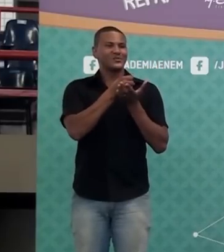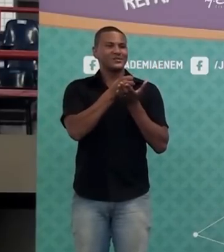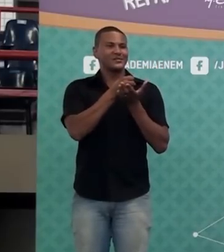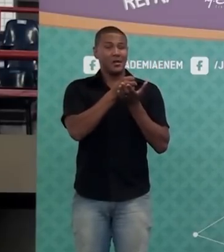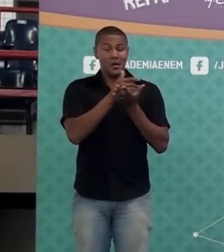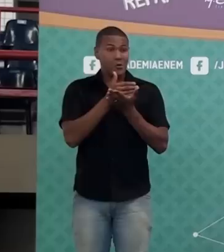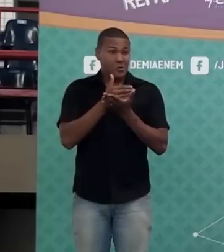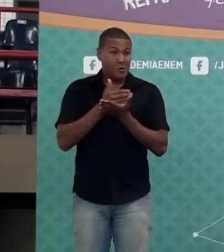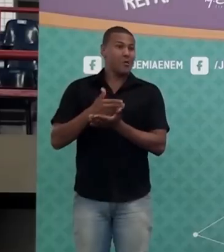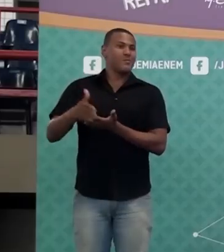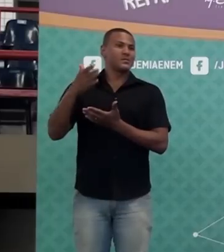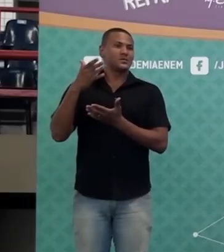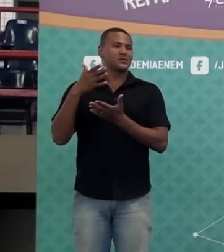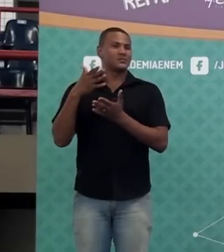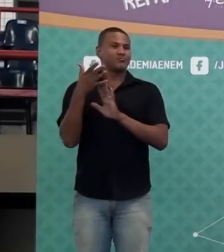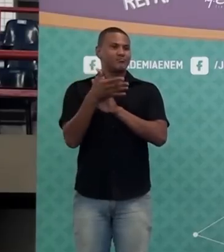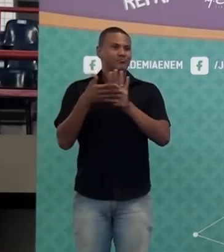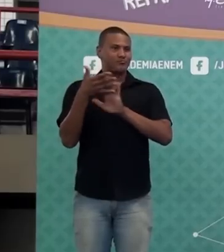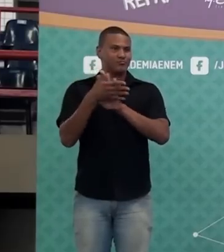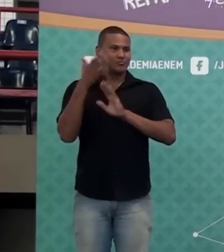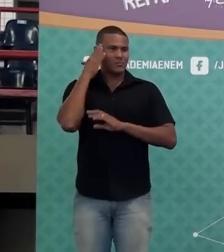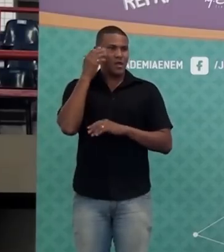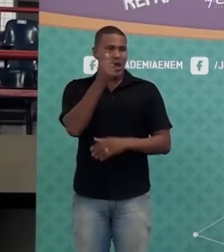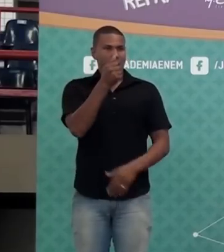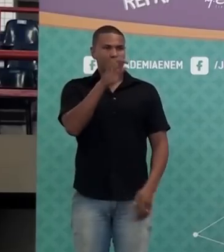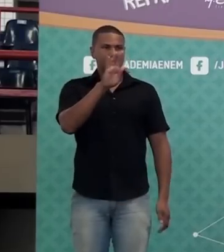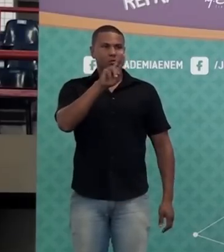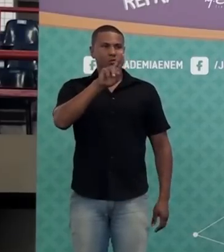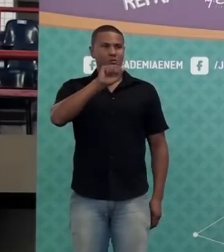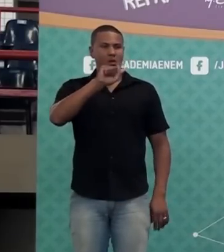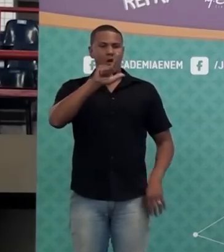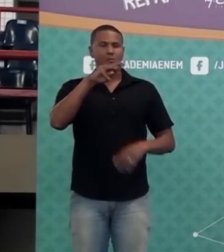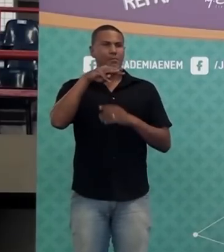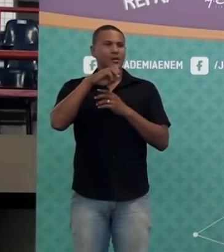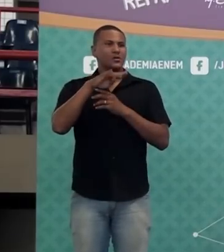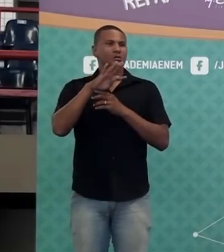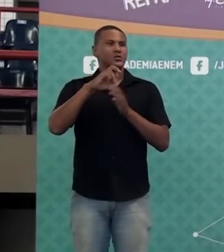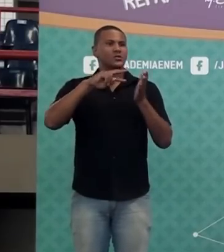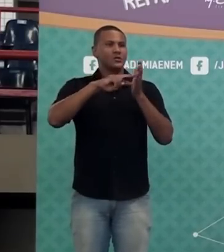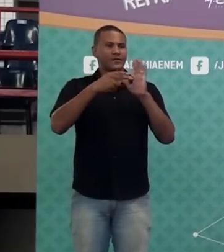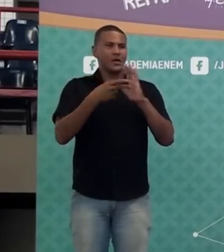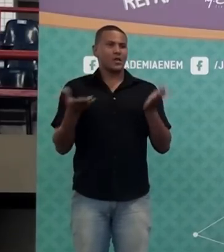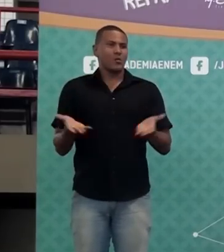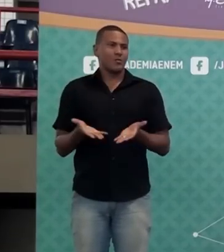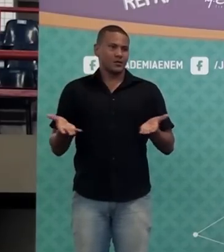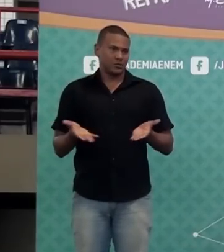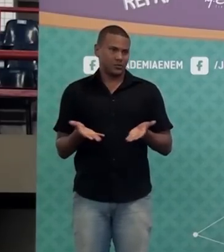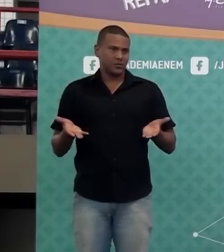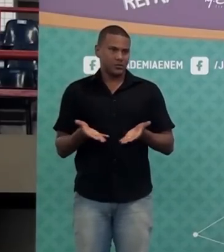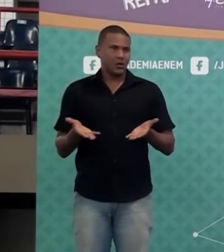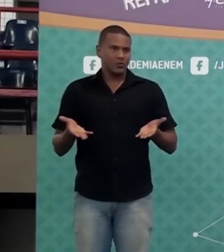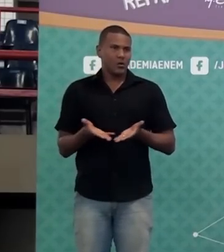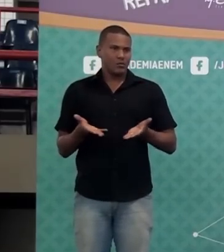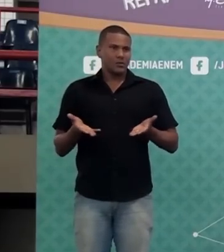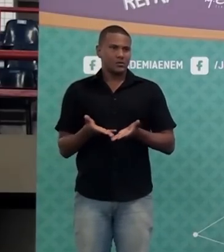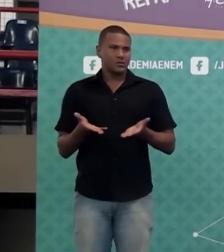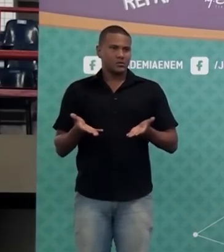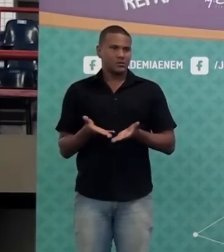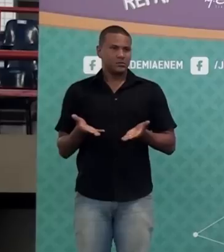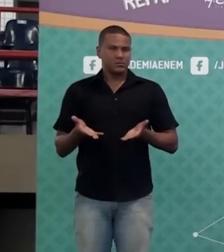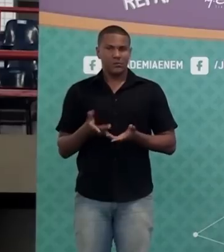a andar no texto, a caminhar o texto. Mas eu não posso usar o atualmente, porque eu vou perder